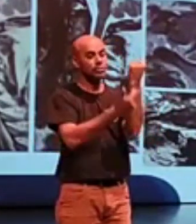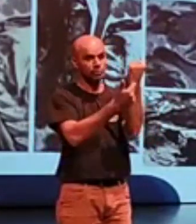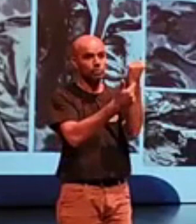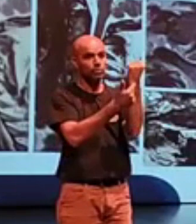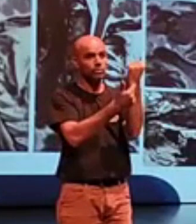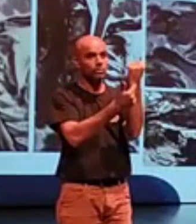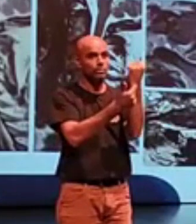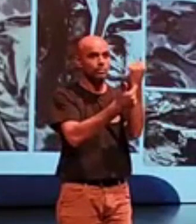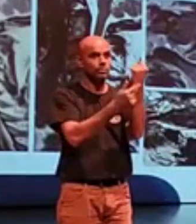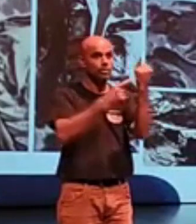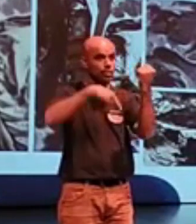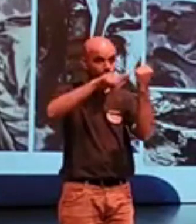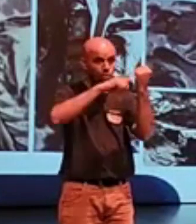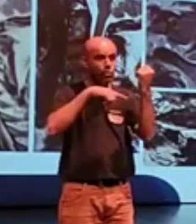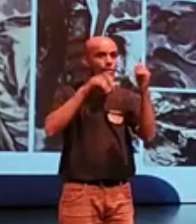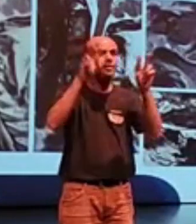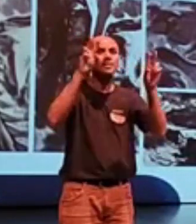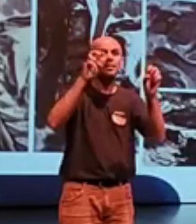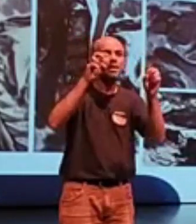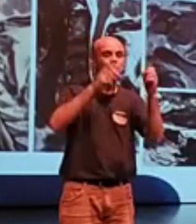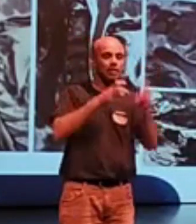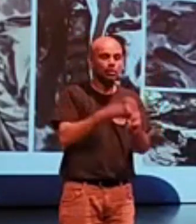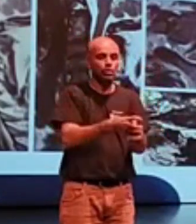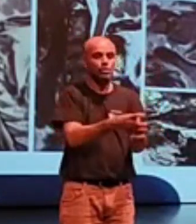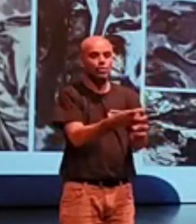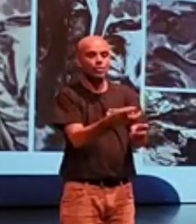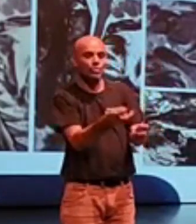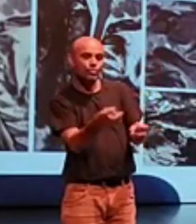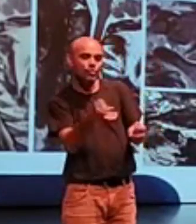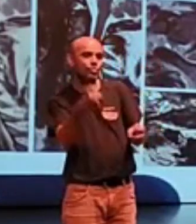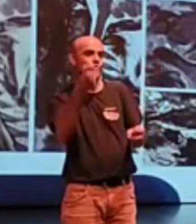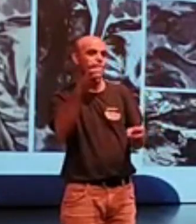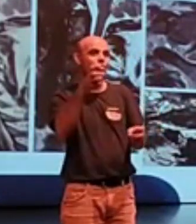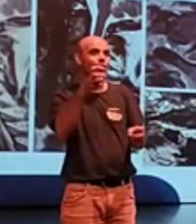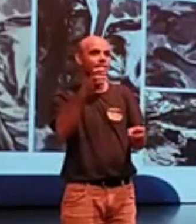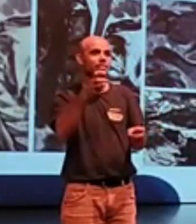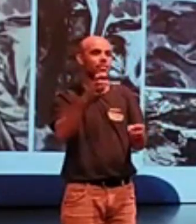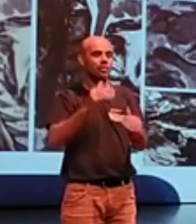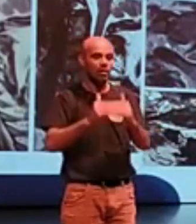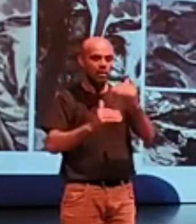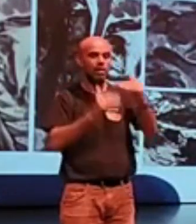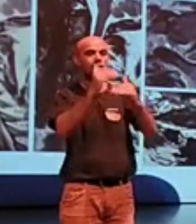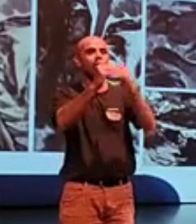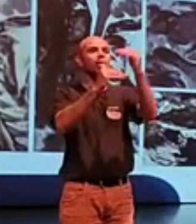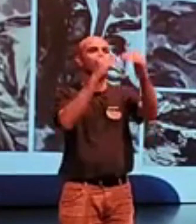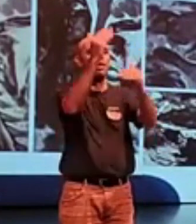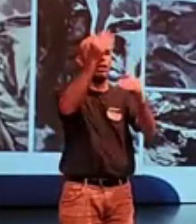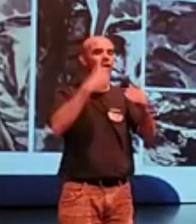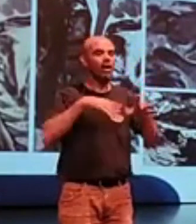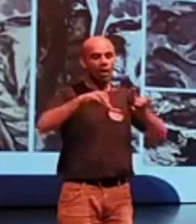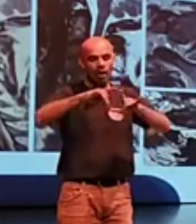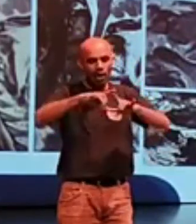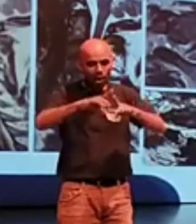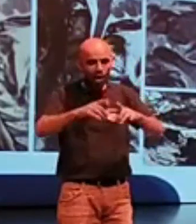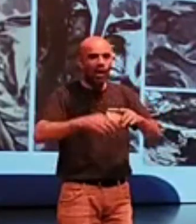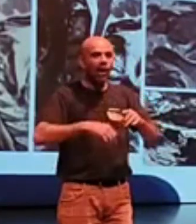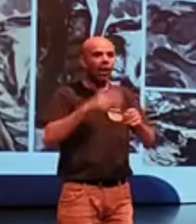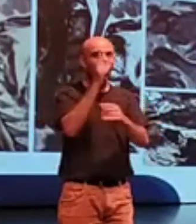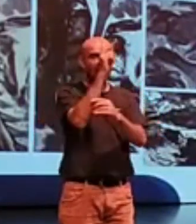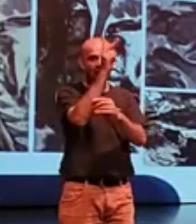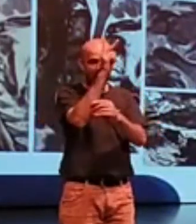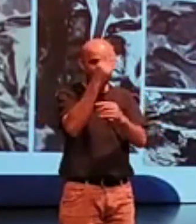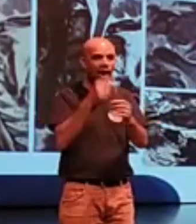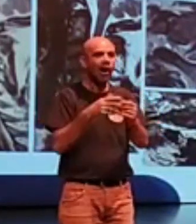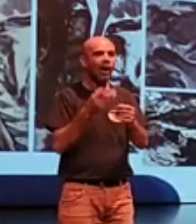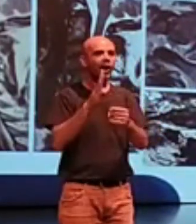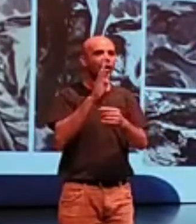mais uma vez, que nós estávamos falando ontem de escoliose, ela está evoluindo. Na neuromuscular nós já temos a técnica bipolar, do professor Dobucei e